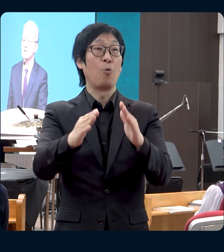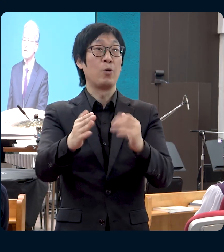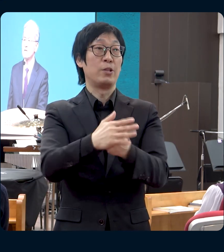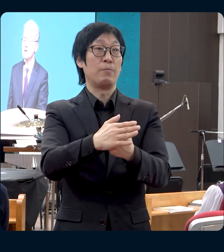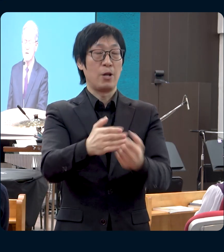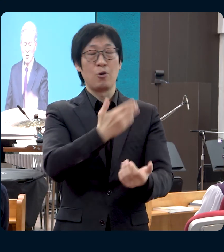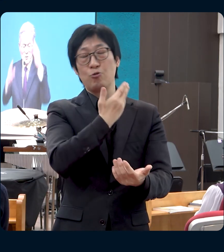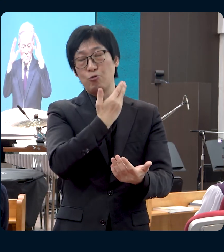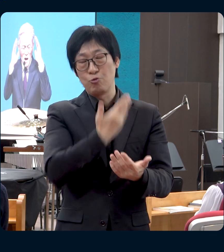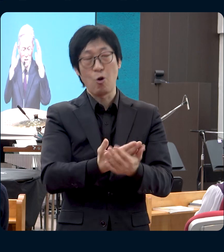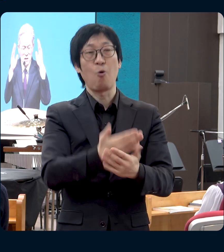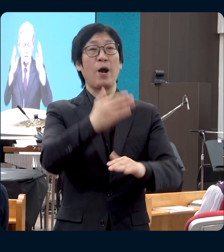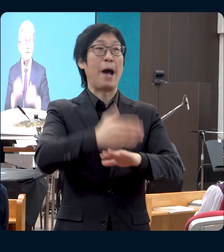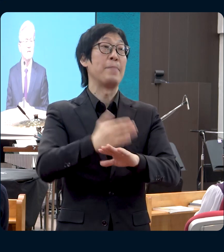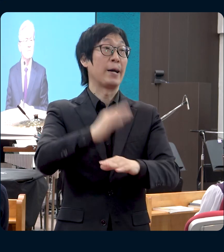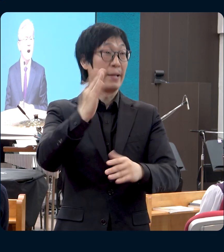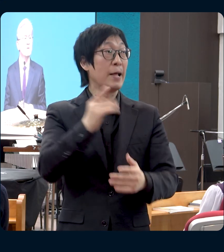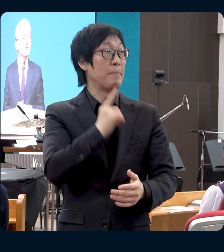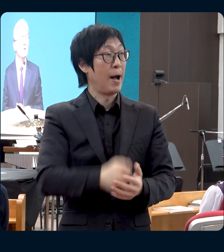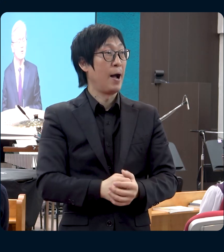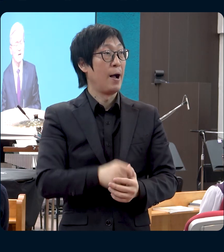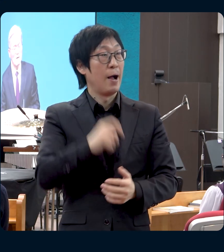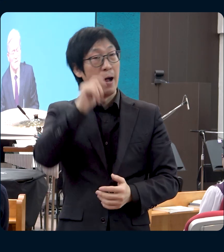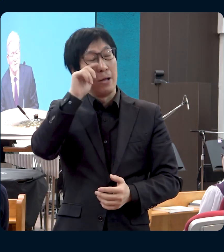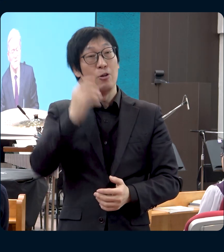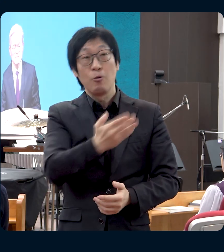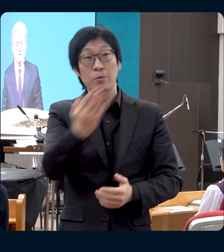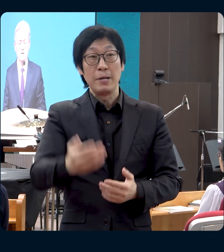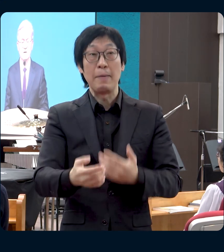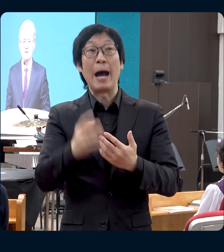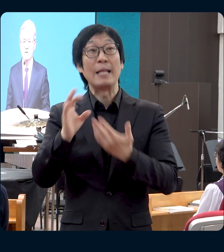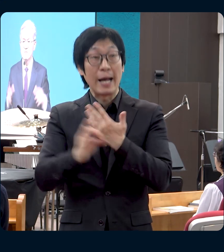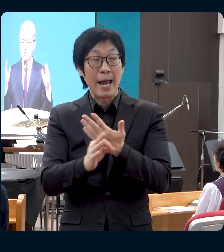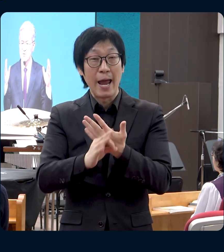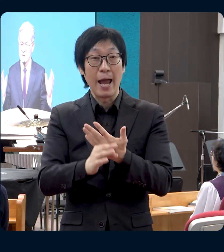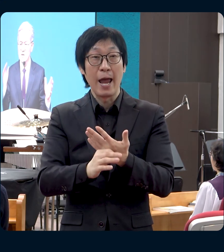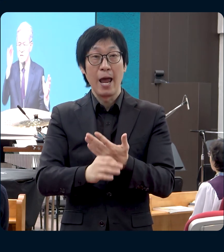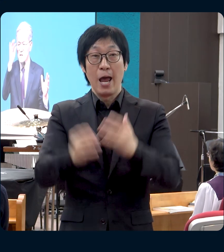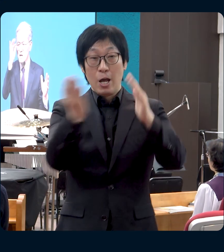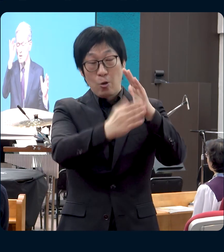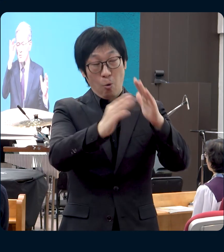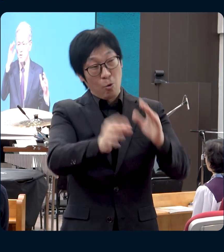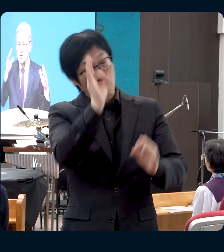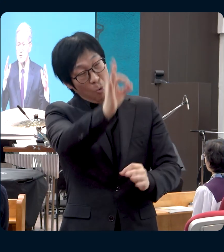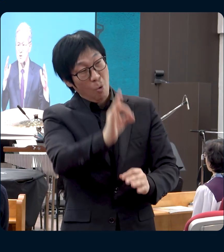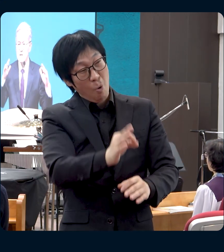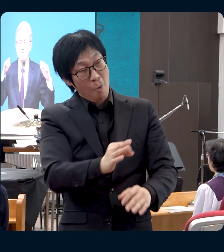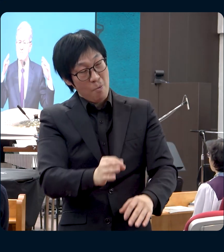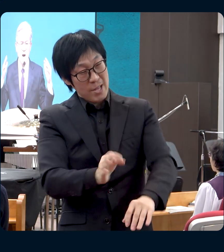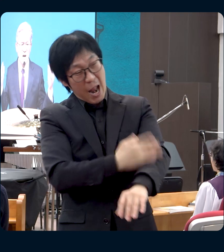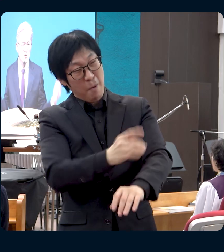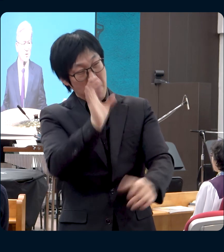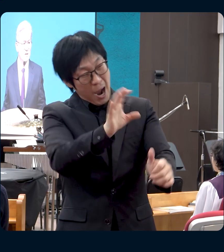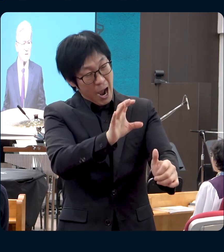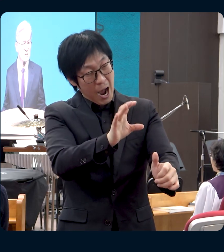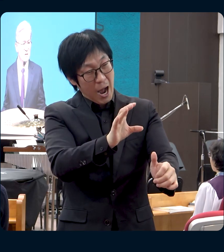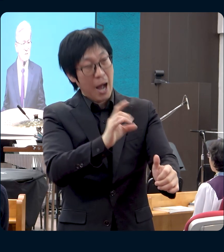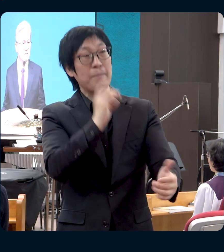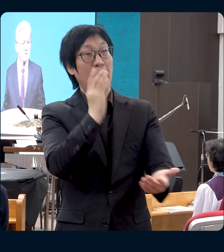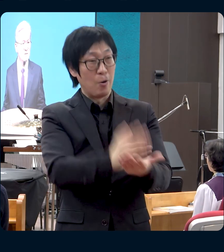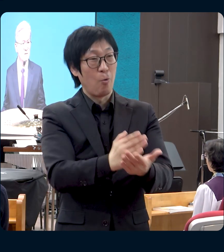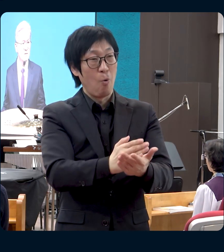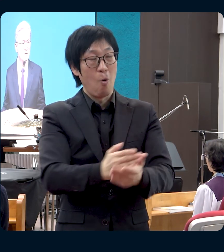것입니다. 여러분이 만일 그 마음을 잃어버렸다고 한다면 그건 바로 무슨 뜻이냐? 우리 영성이 망가졌다는